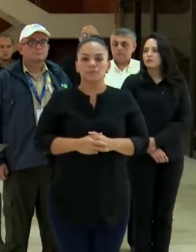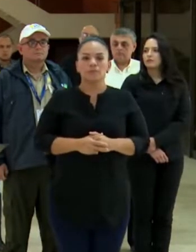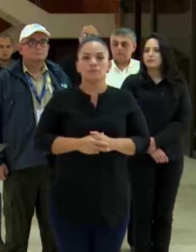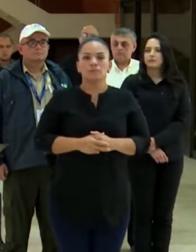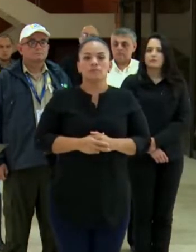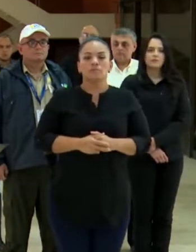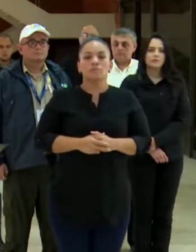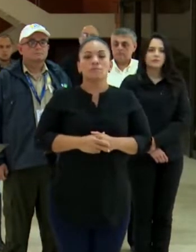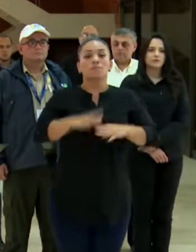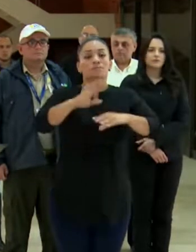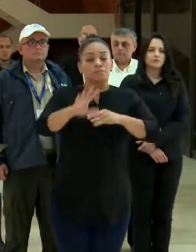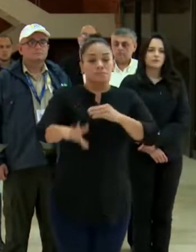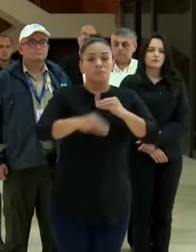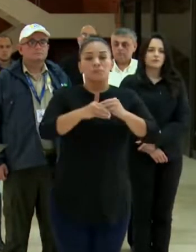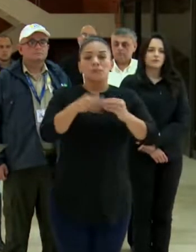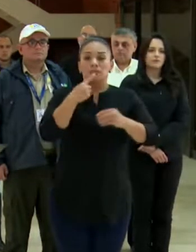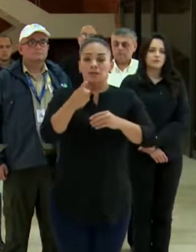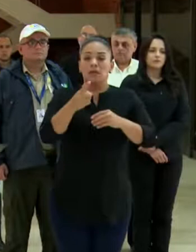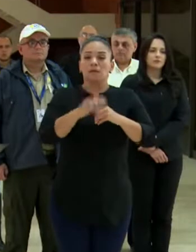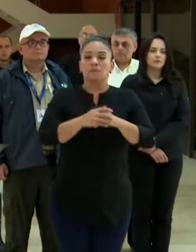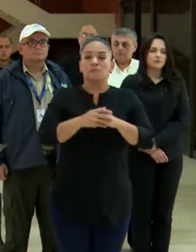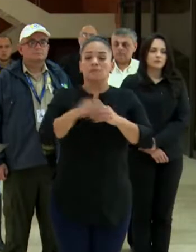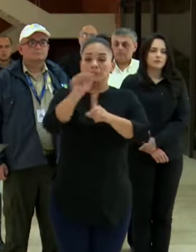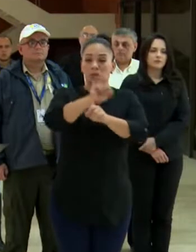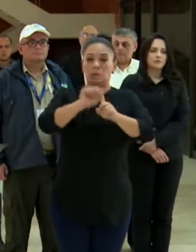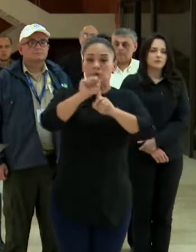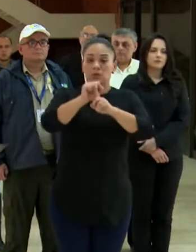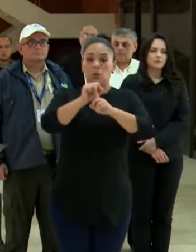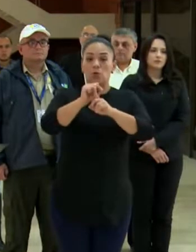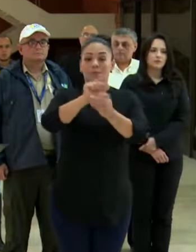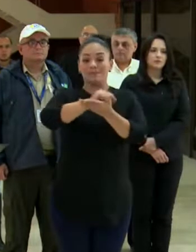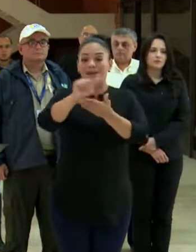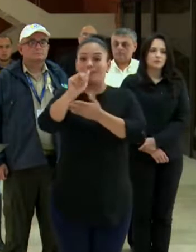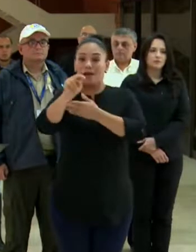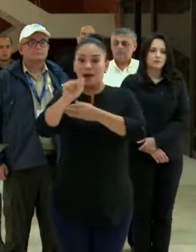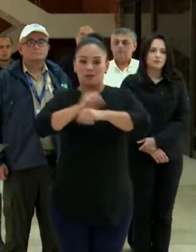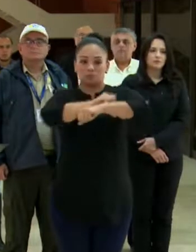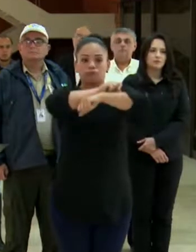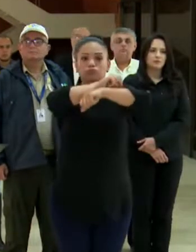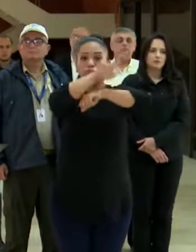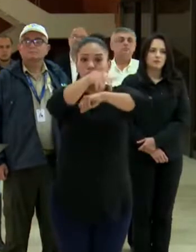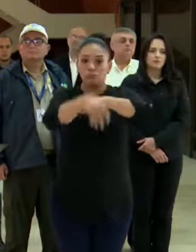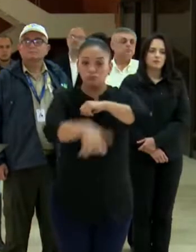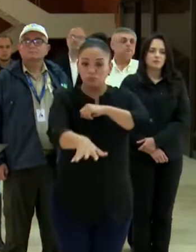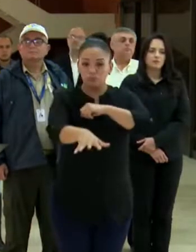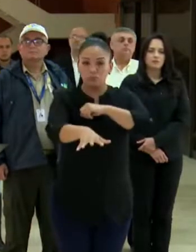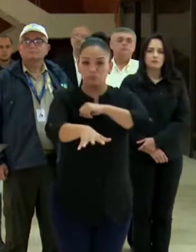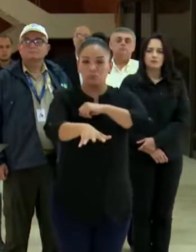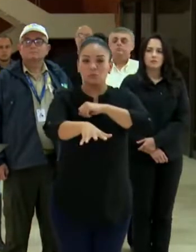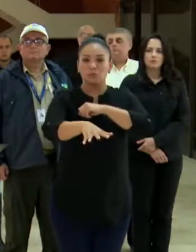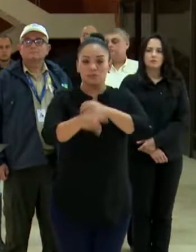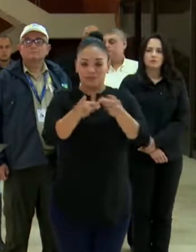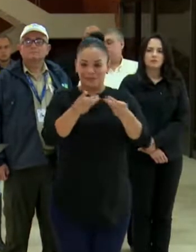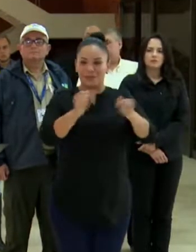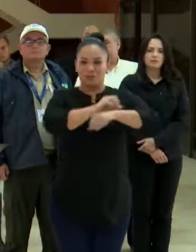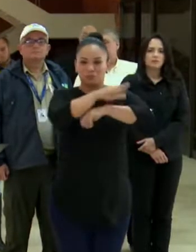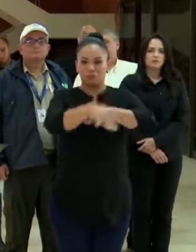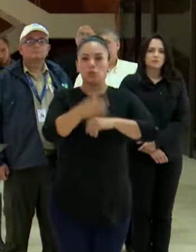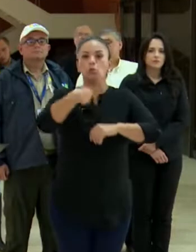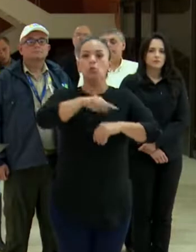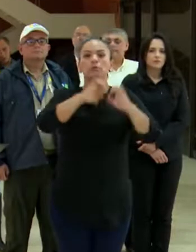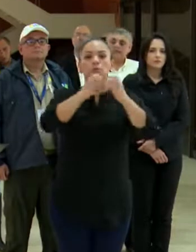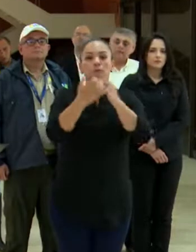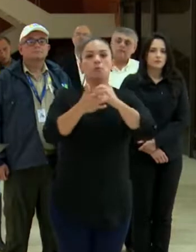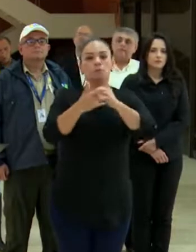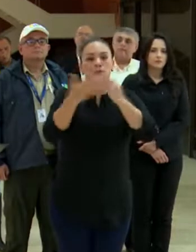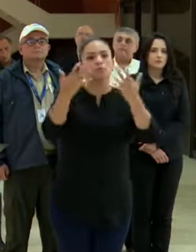Adicionalmente, mencionarles sobre el deslizamiento que se presentó en Santa Ana. Nuestro geólogo, nuestro equipo técnico ya se